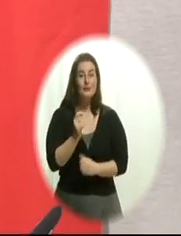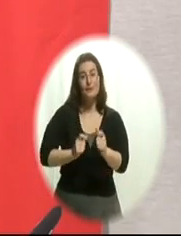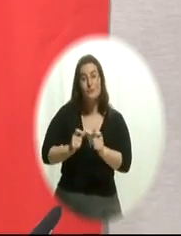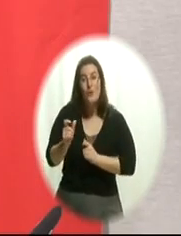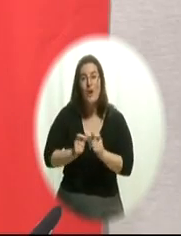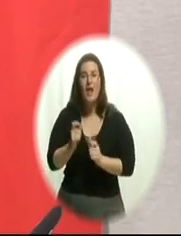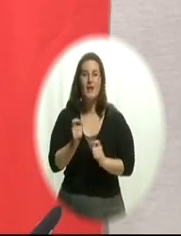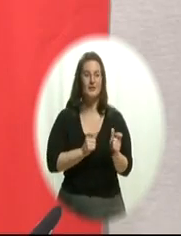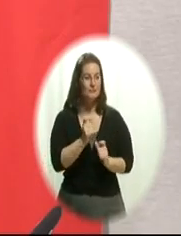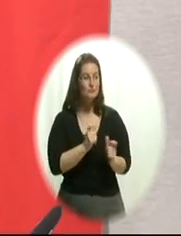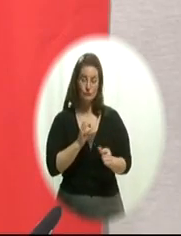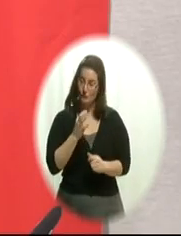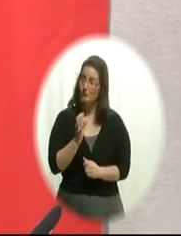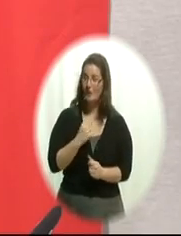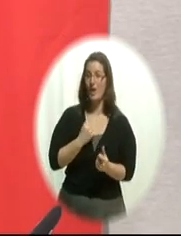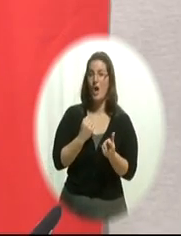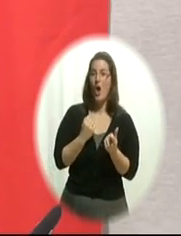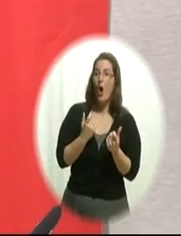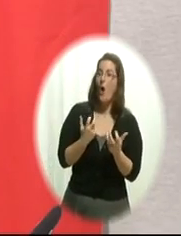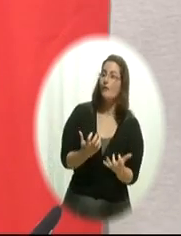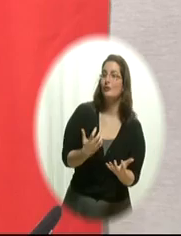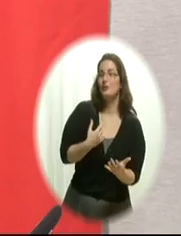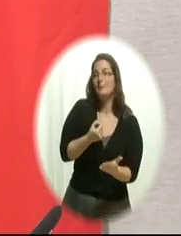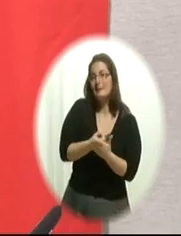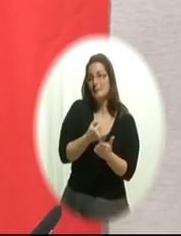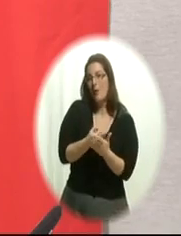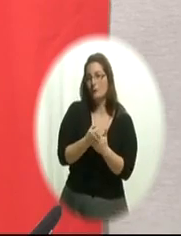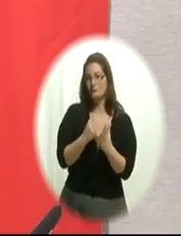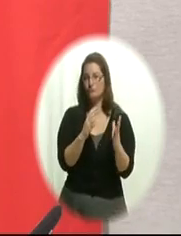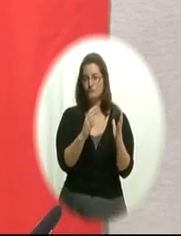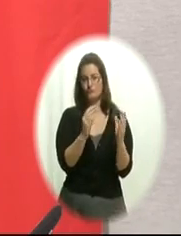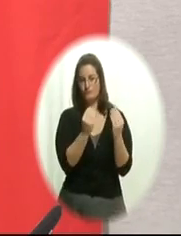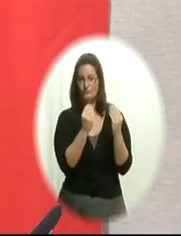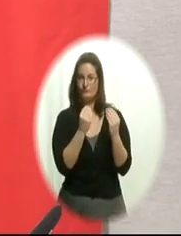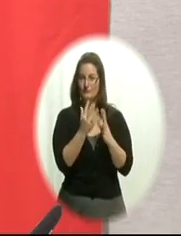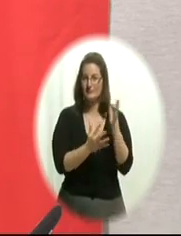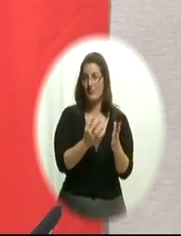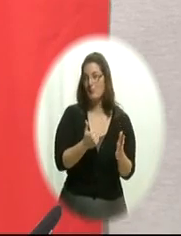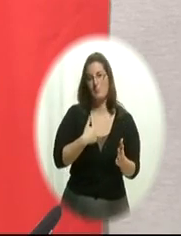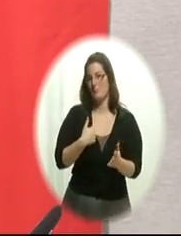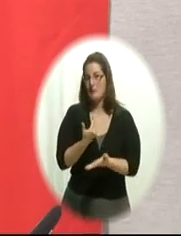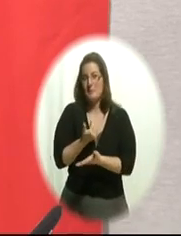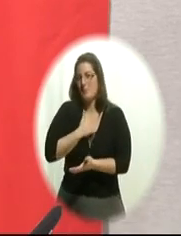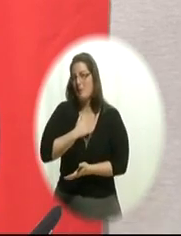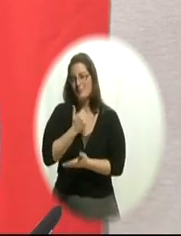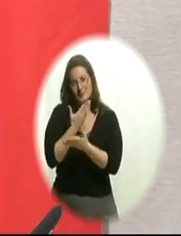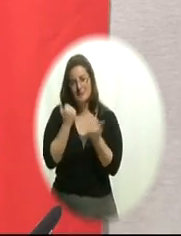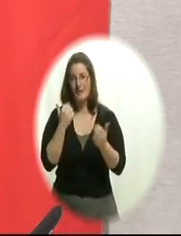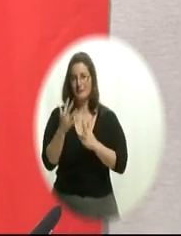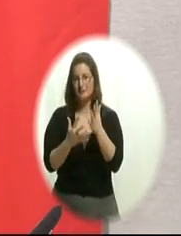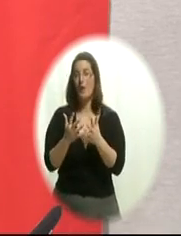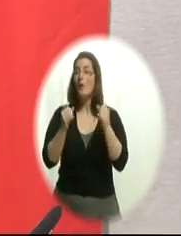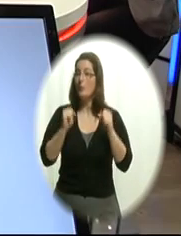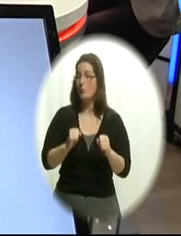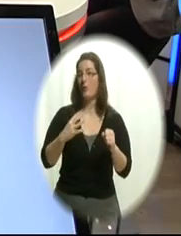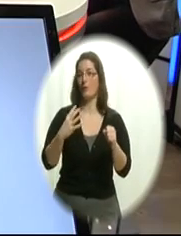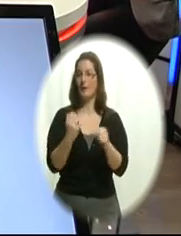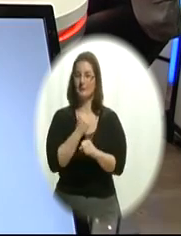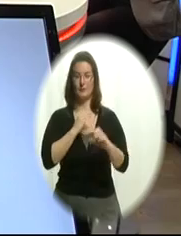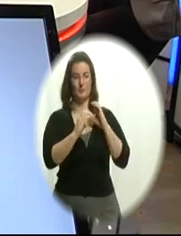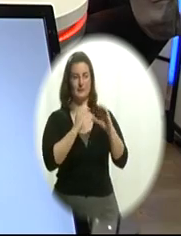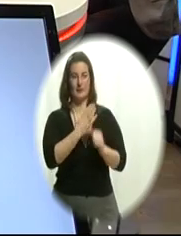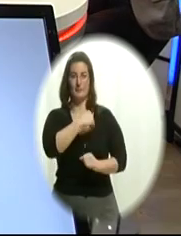ont envie d'avoir au moins un apprentissage. Moi, je ne sais pas parler en langage des signes. Bon, j'arrive à communiquer avec Yves parce